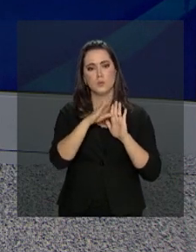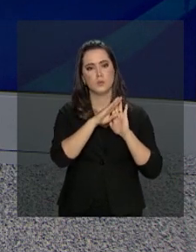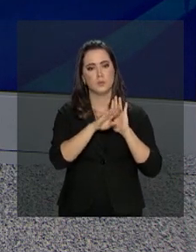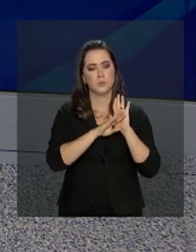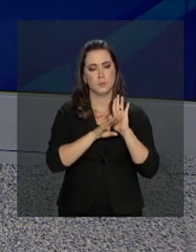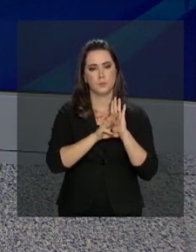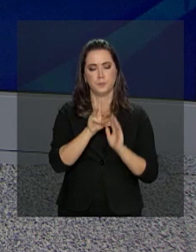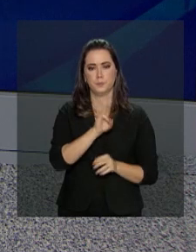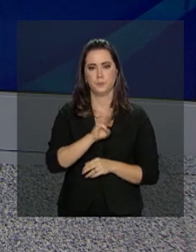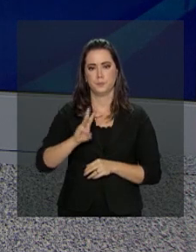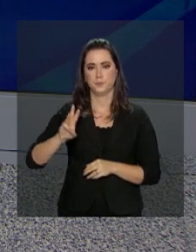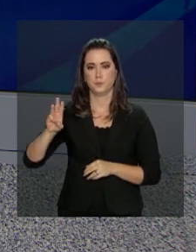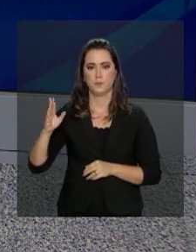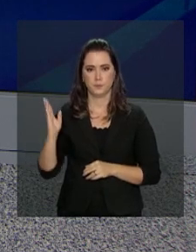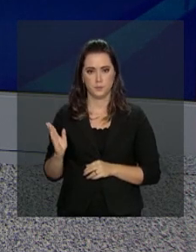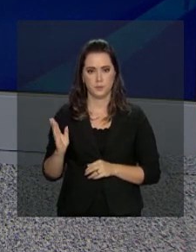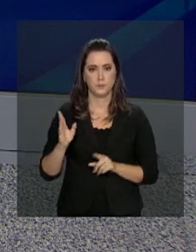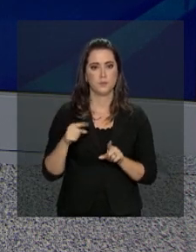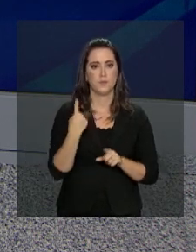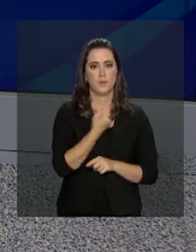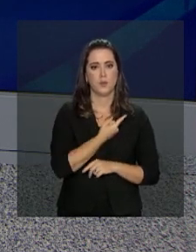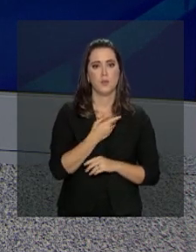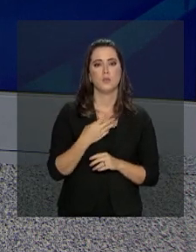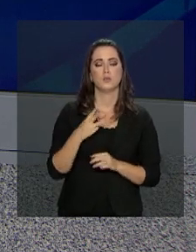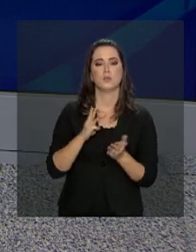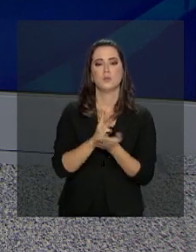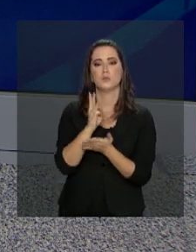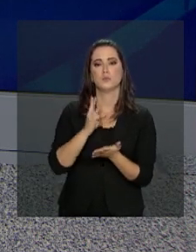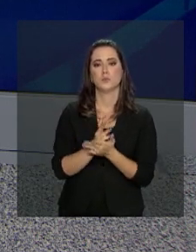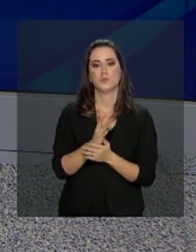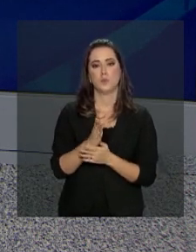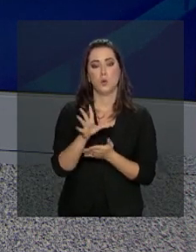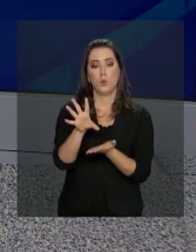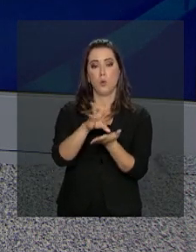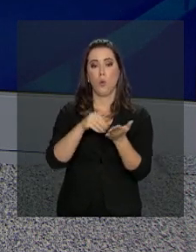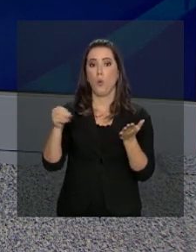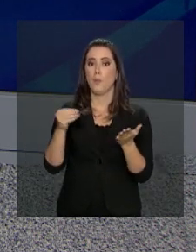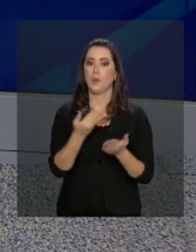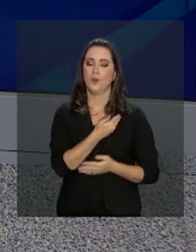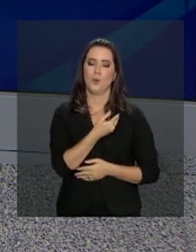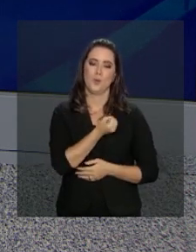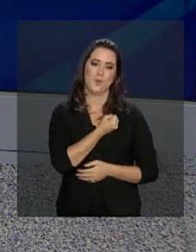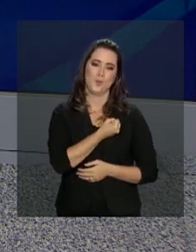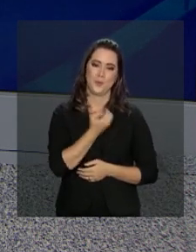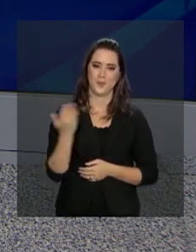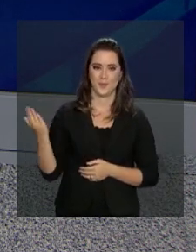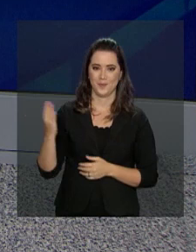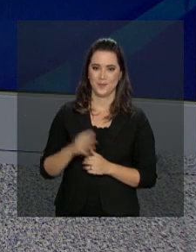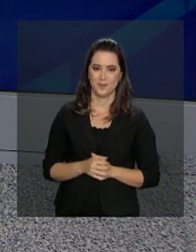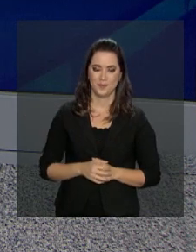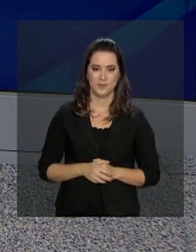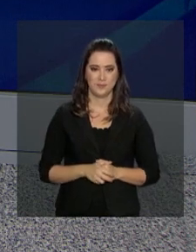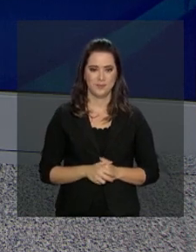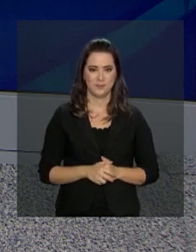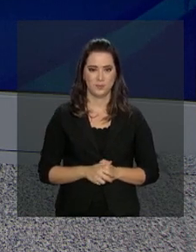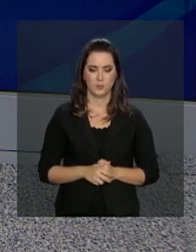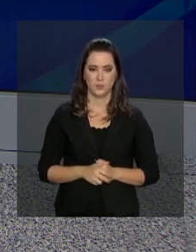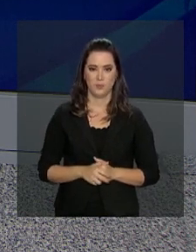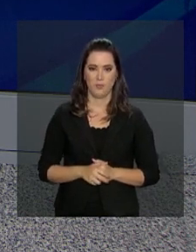e dúvidas sobre programas e ações do governo federal para o nosso WhatsApp. Então, anote aí, é 619